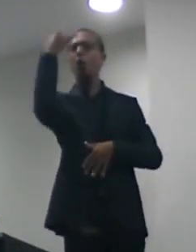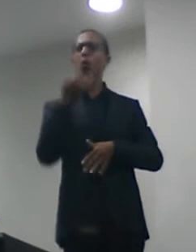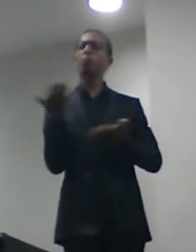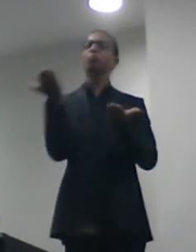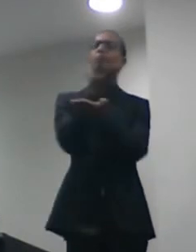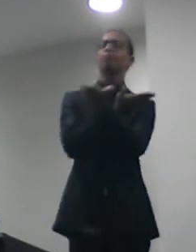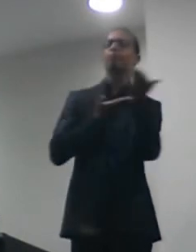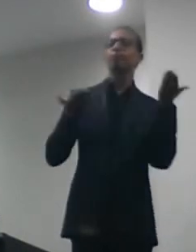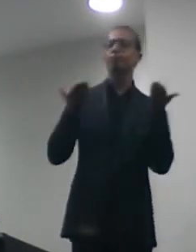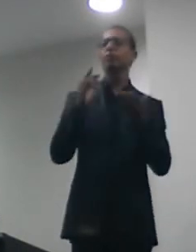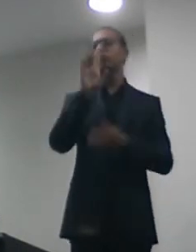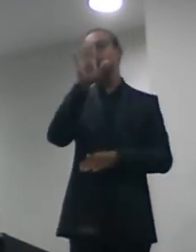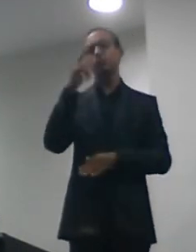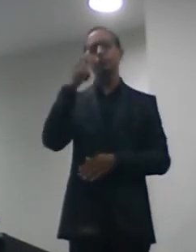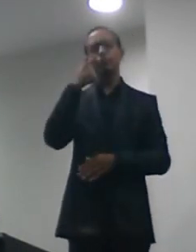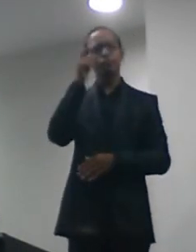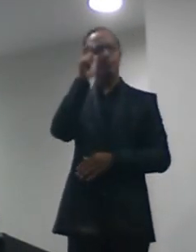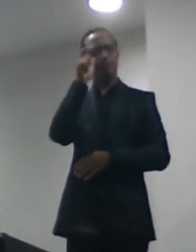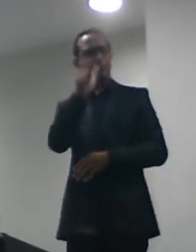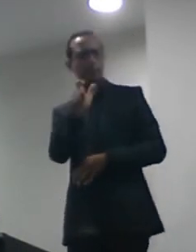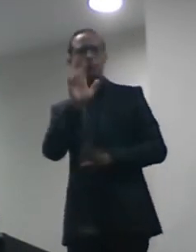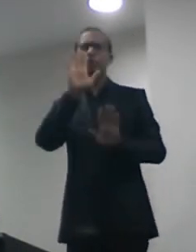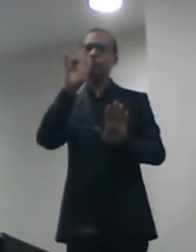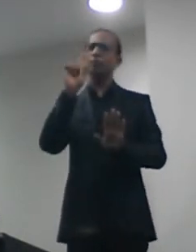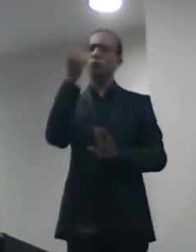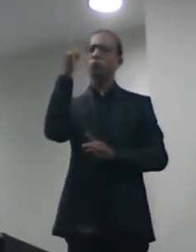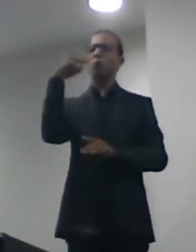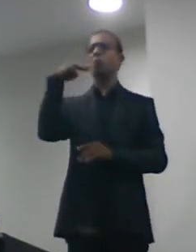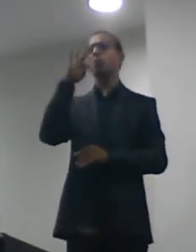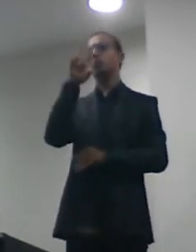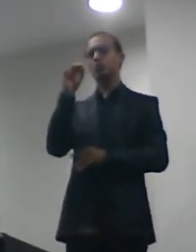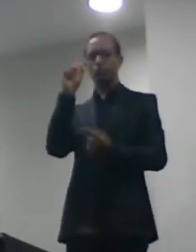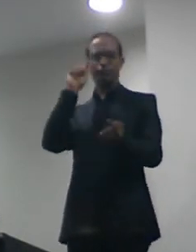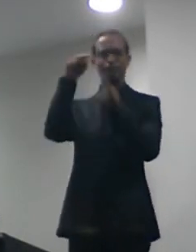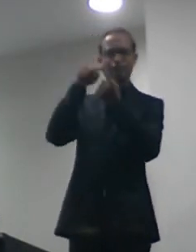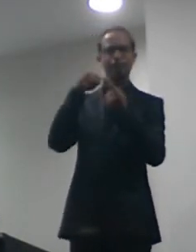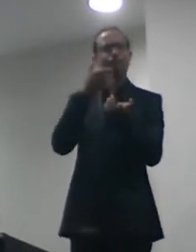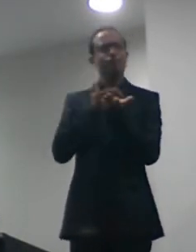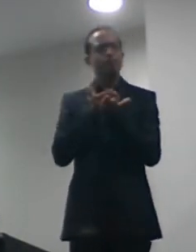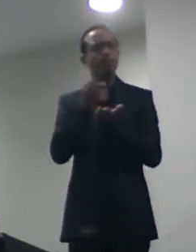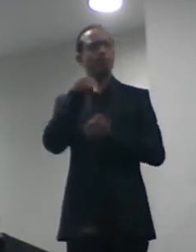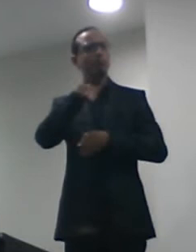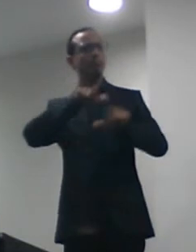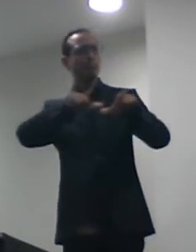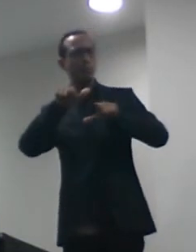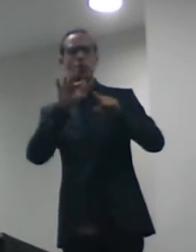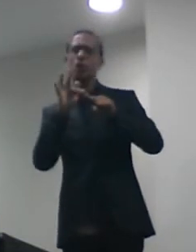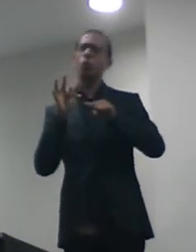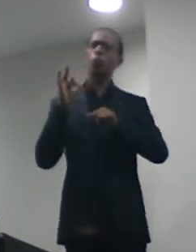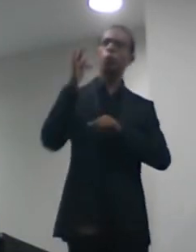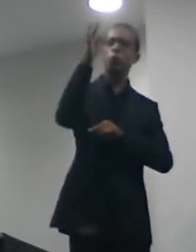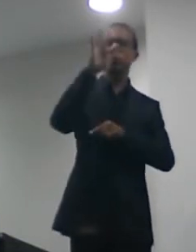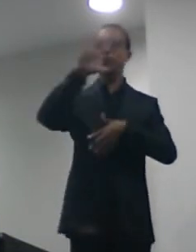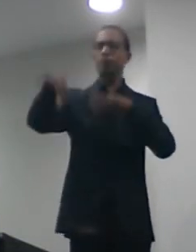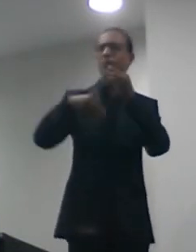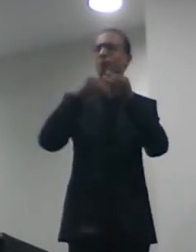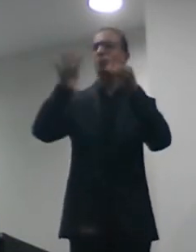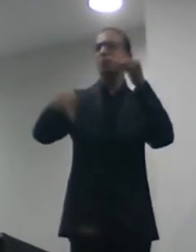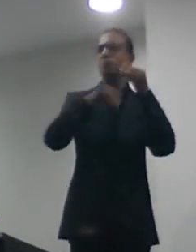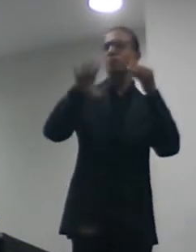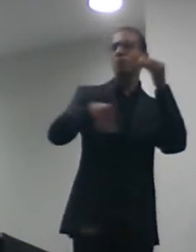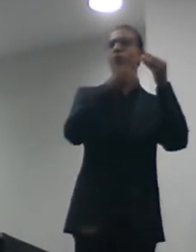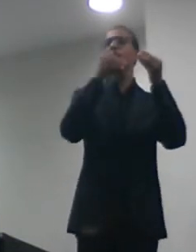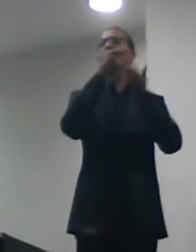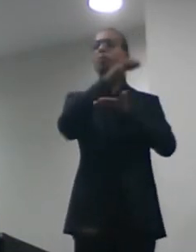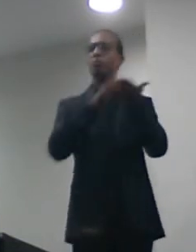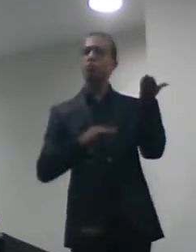muito interessante, que foi um dos motivos que me fez me basear nesse trabalho e futuramente até acrescentar uma possível